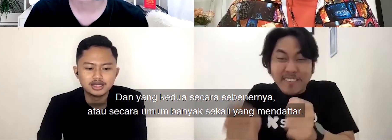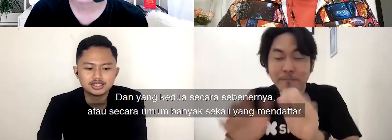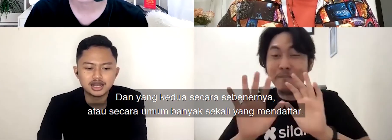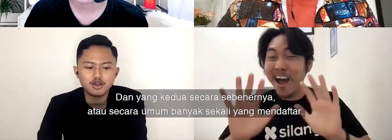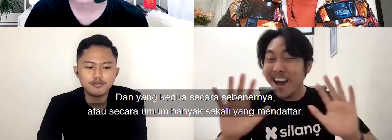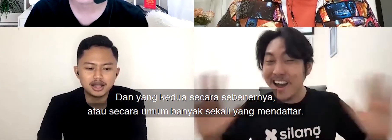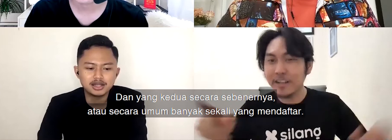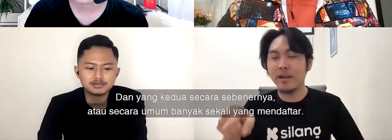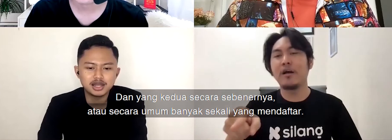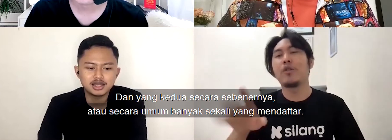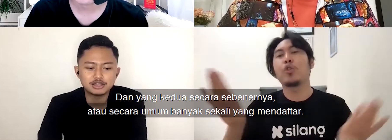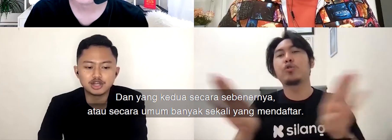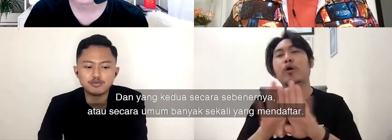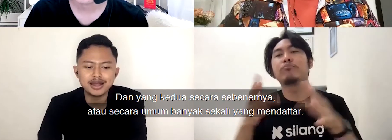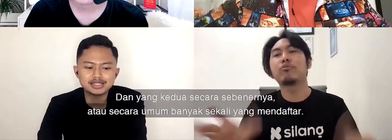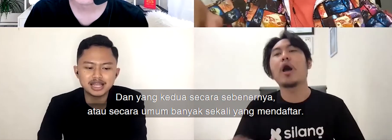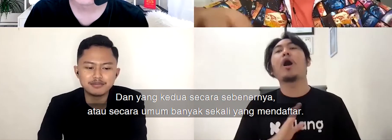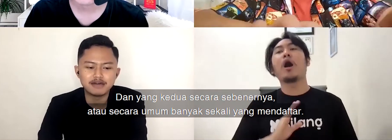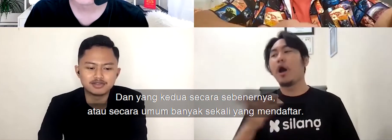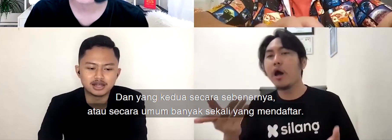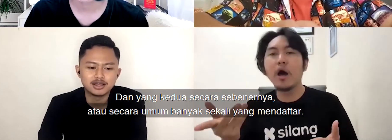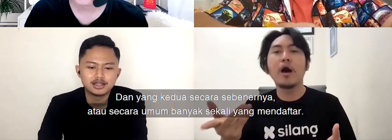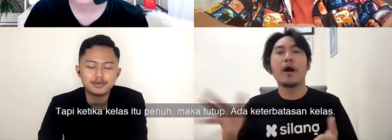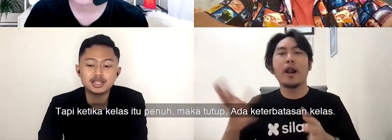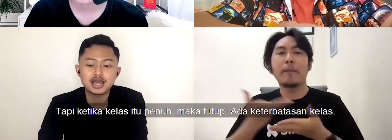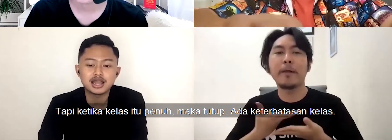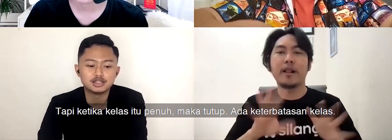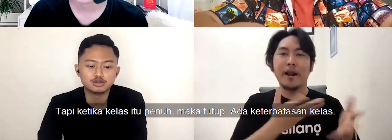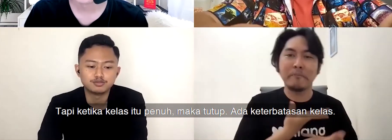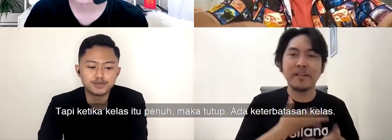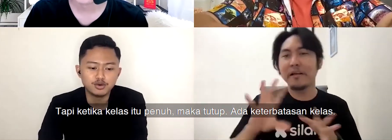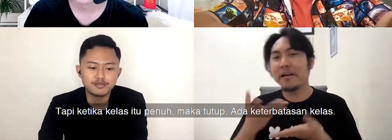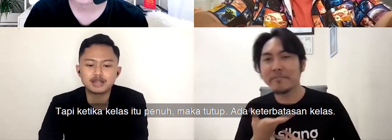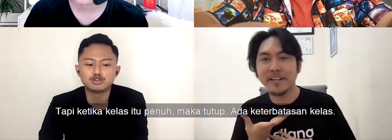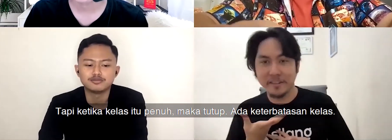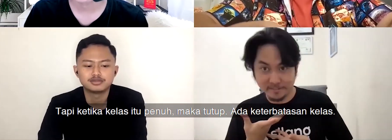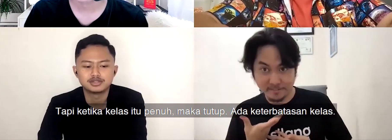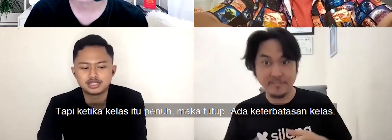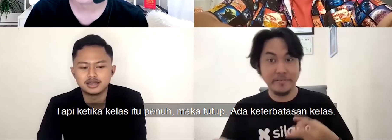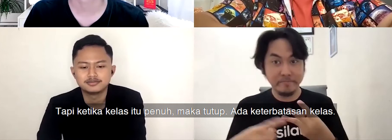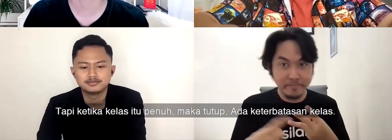secara global banyak sekali penuh